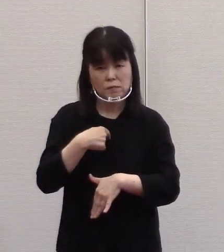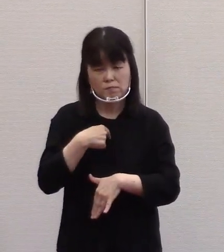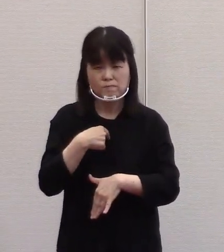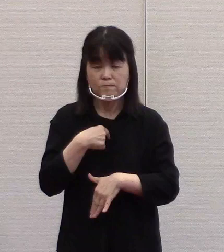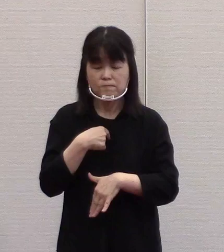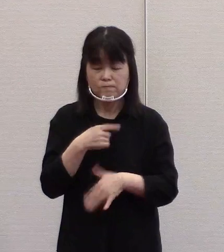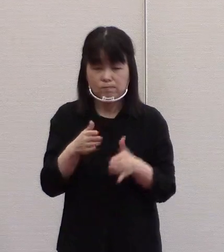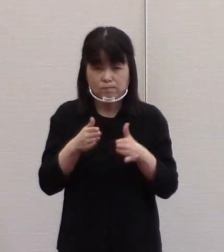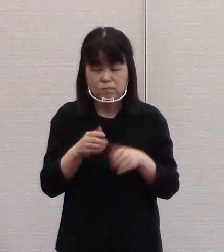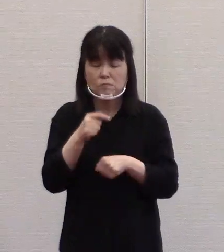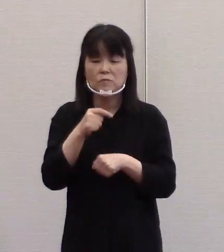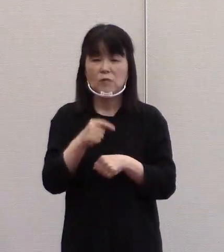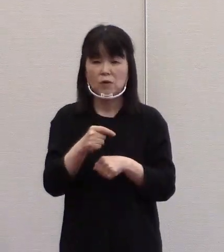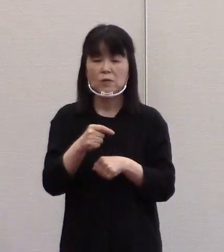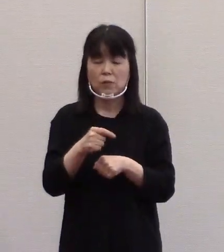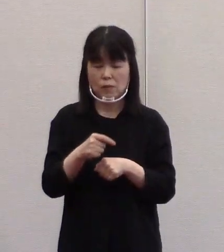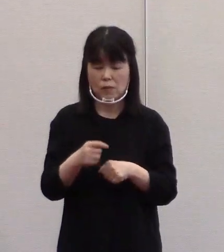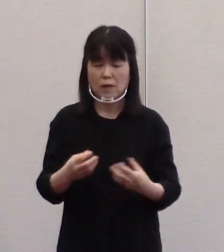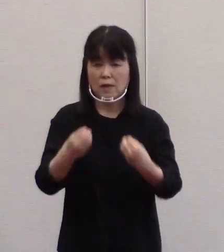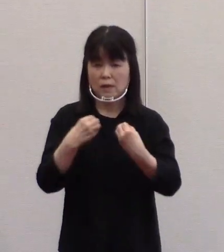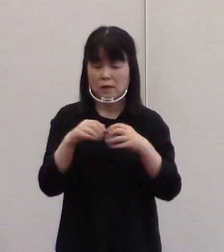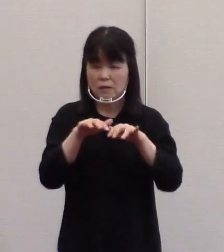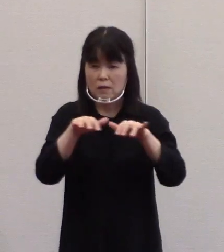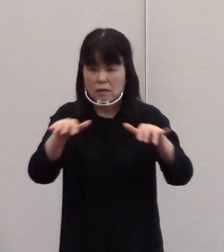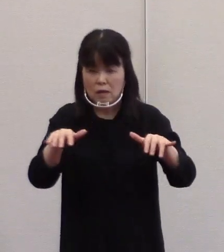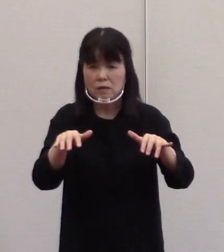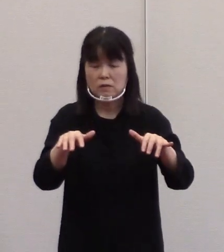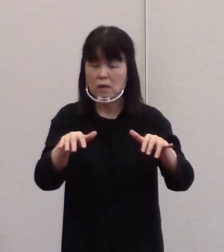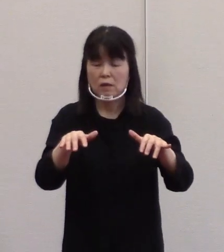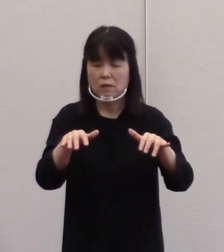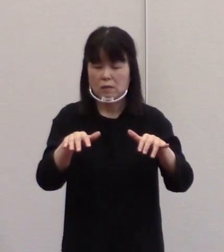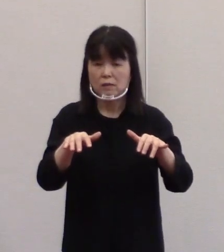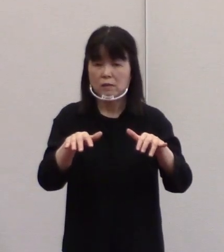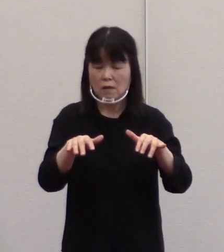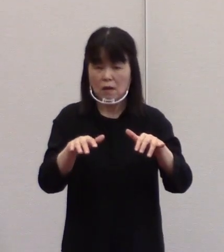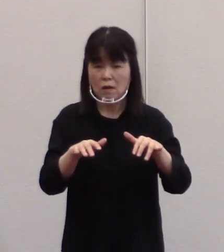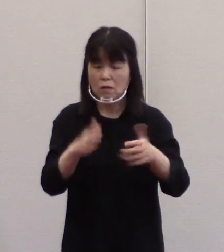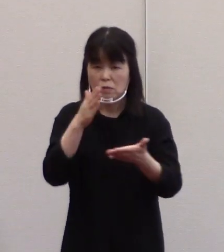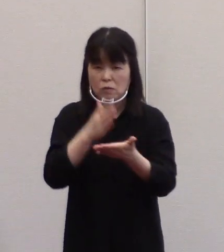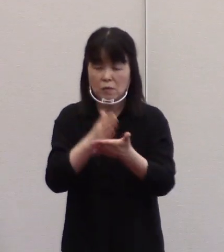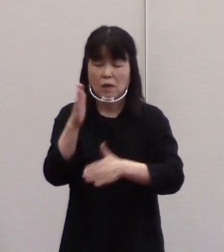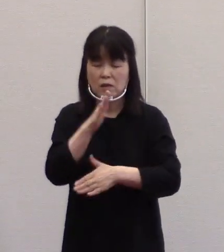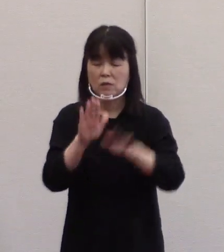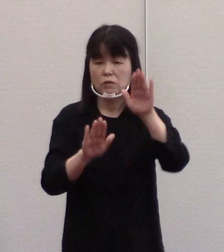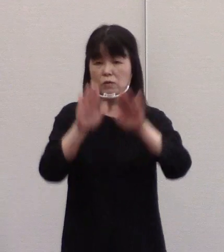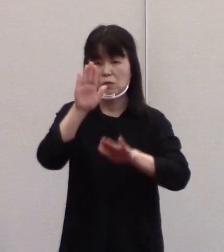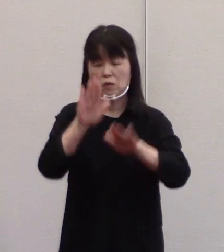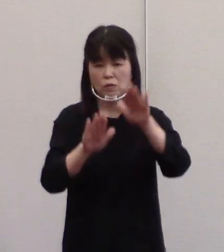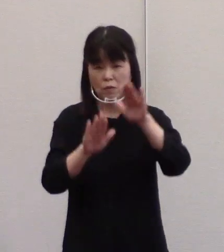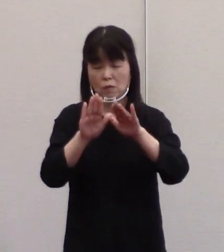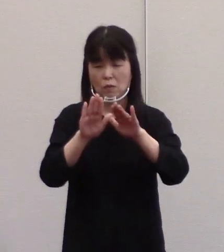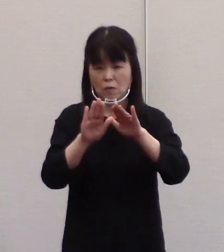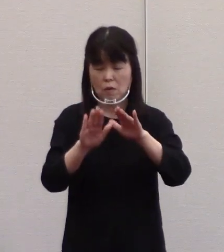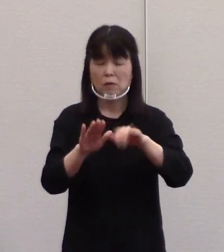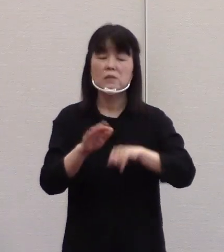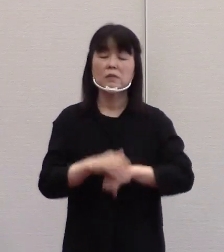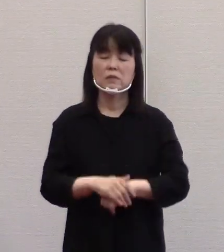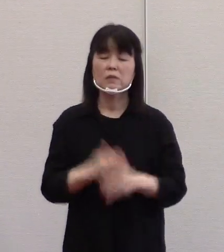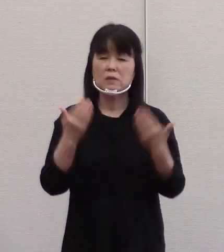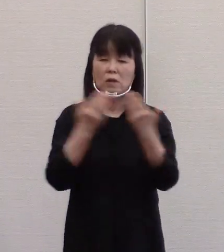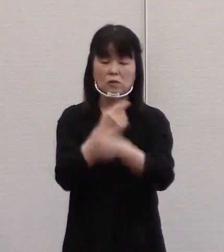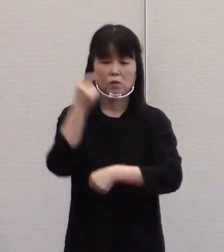特に引き続き冷静な行動をとっていただきたいというお願いをしておきたいと思います。まあ、これ